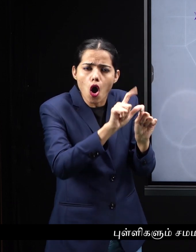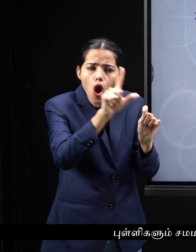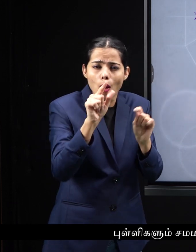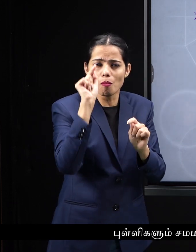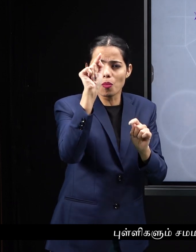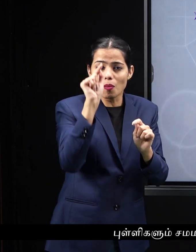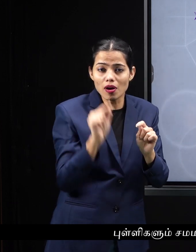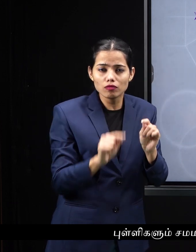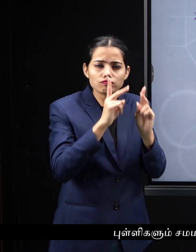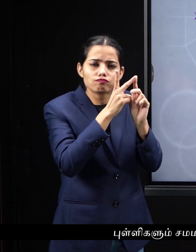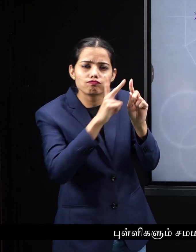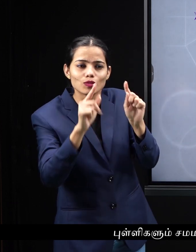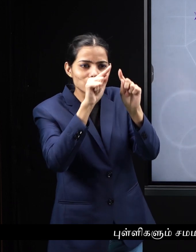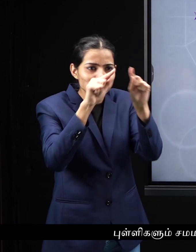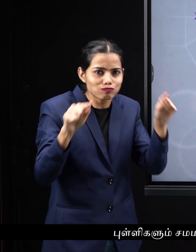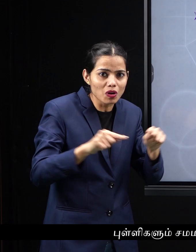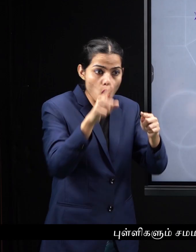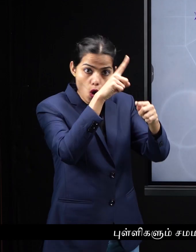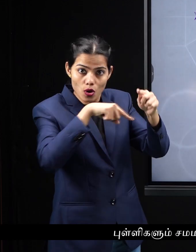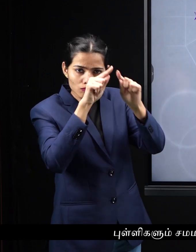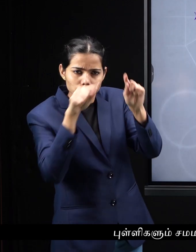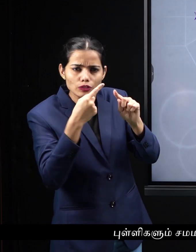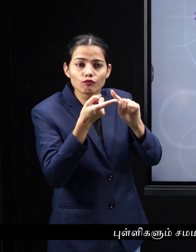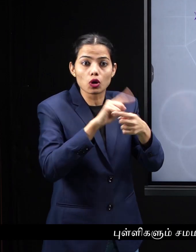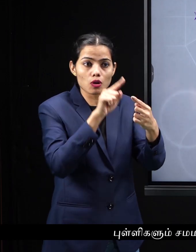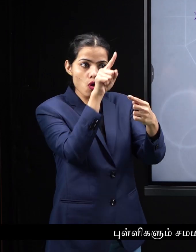சமமான தொலைவில் உள்ள ஒரு மூடிய வடிவமாகும்.